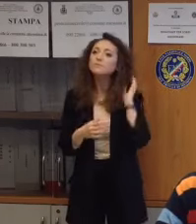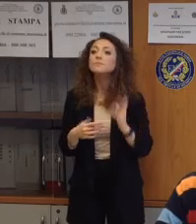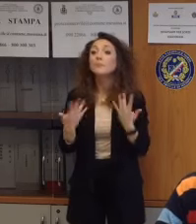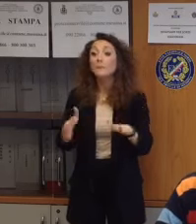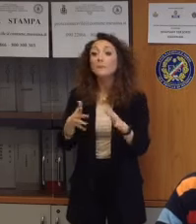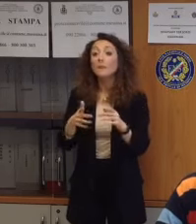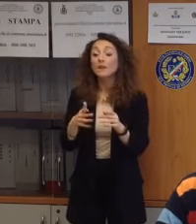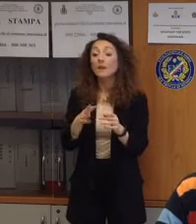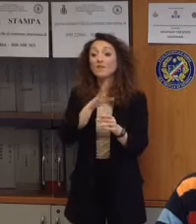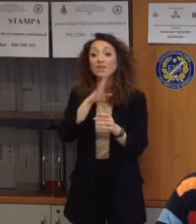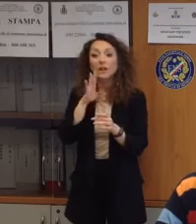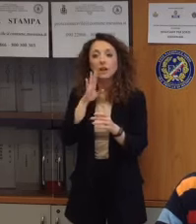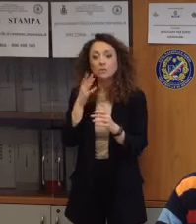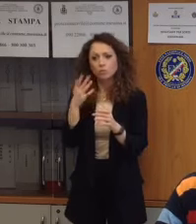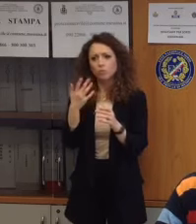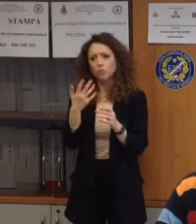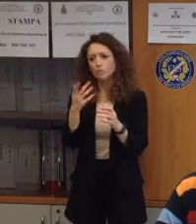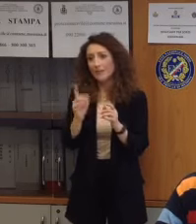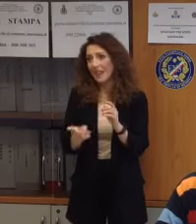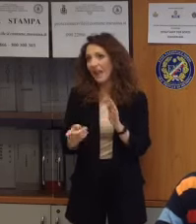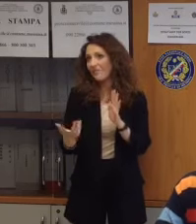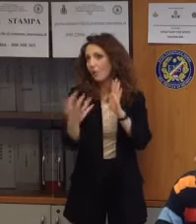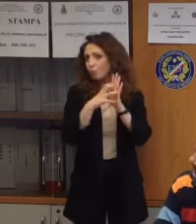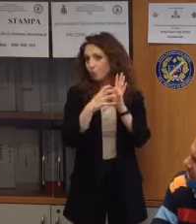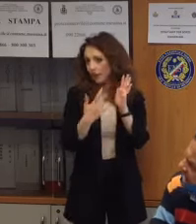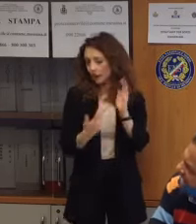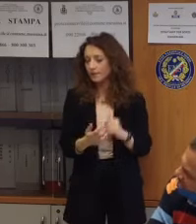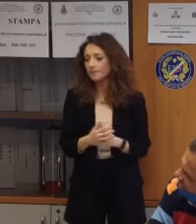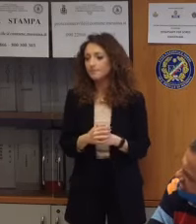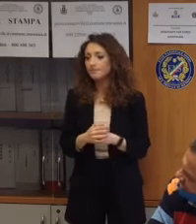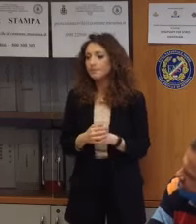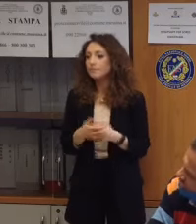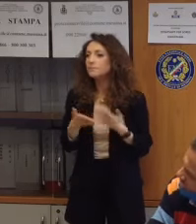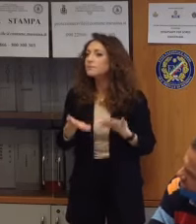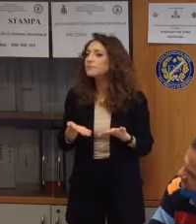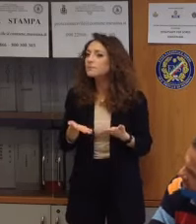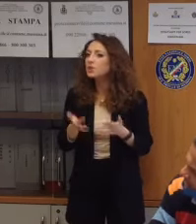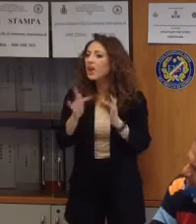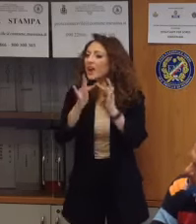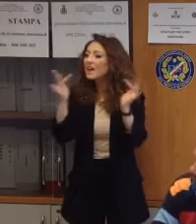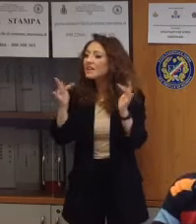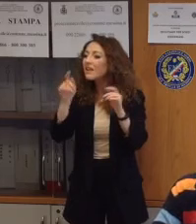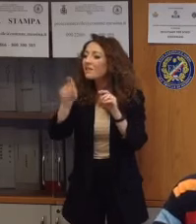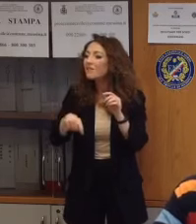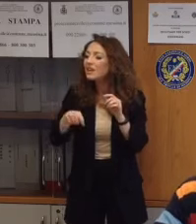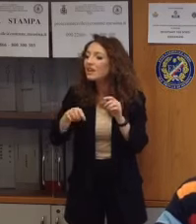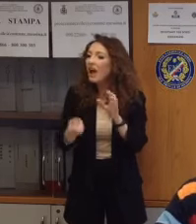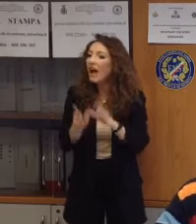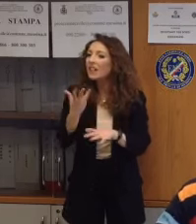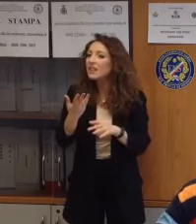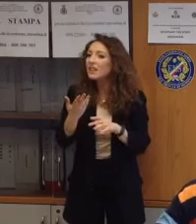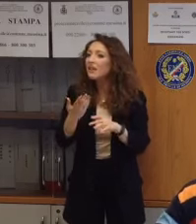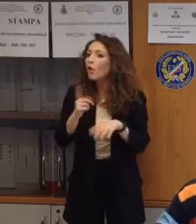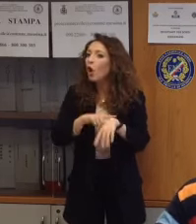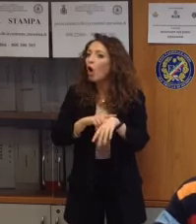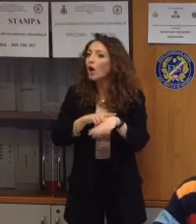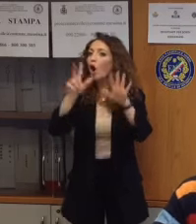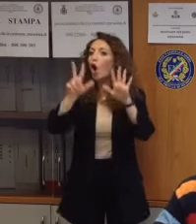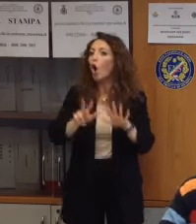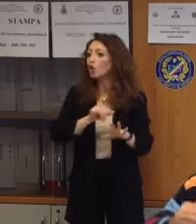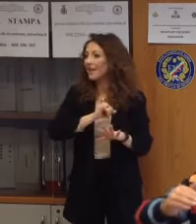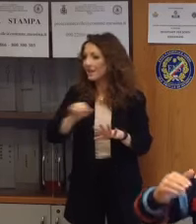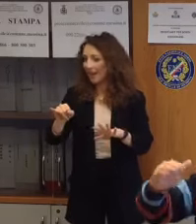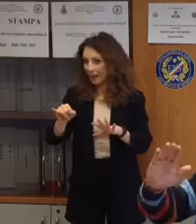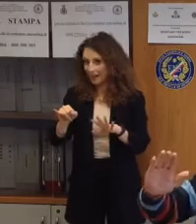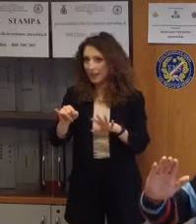sulla nostra pagina. Oggi intanto a che ora è stato aperto il sistema? Alle 8:30